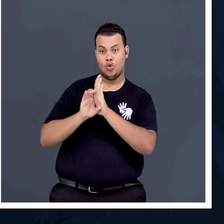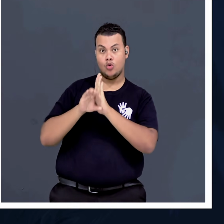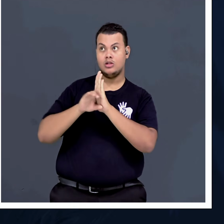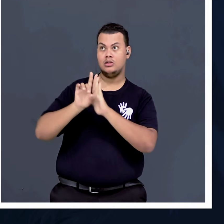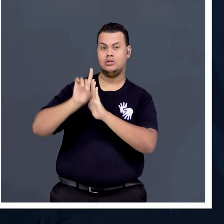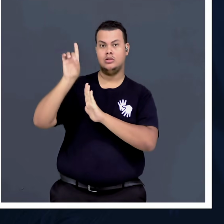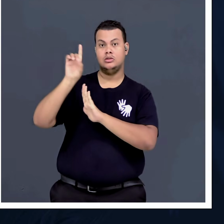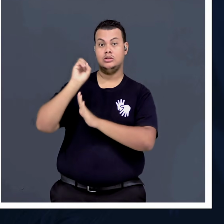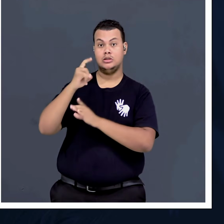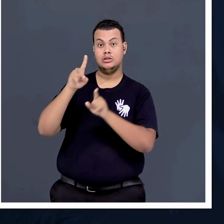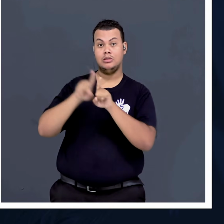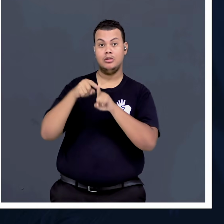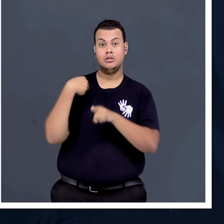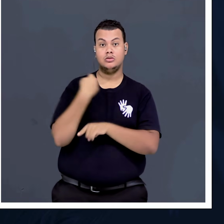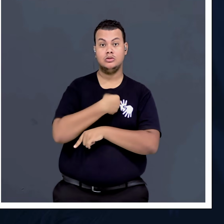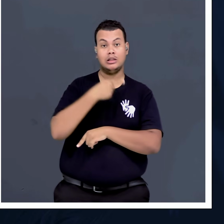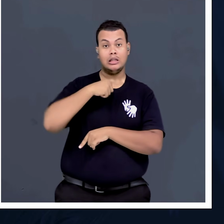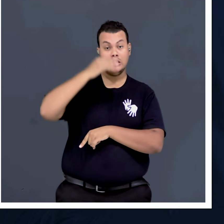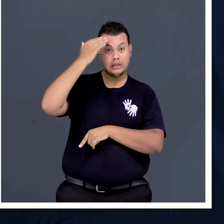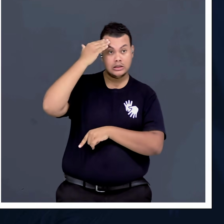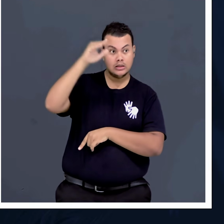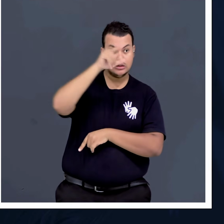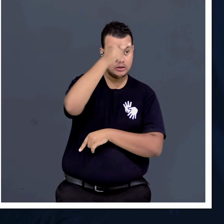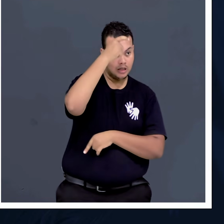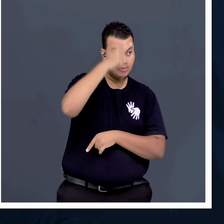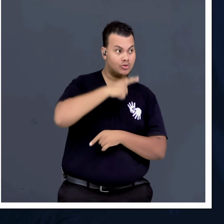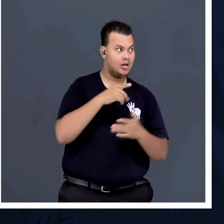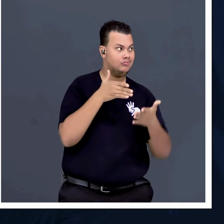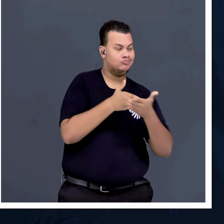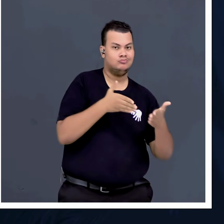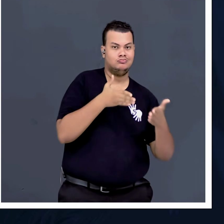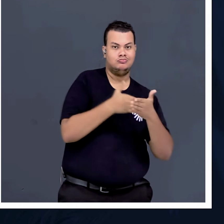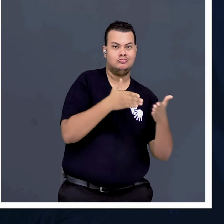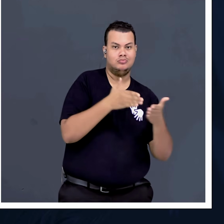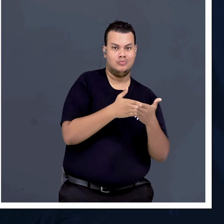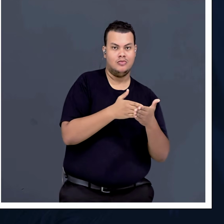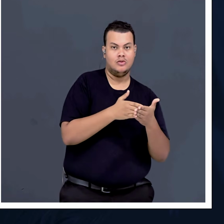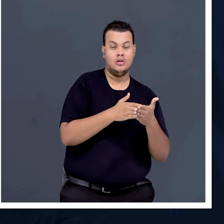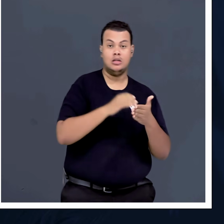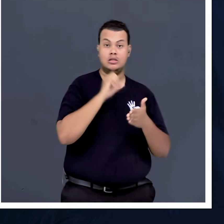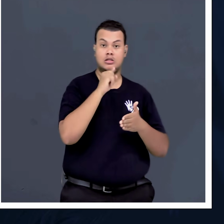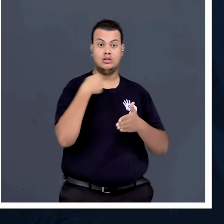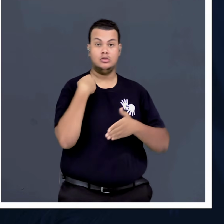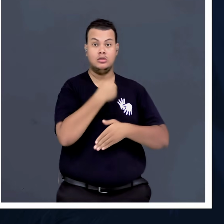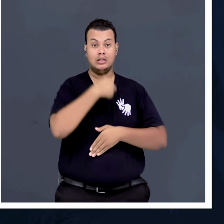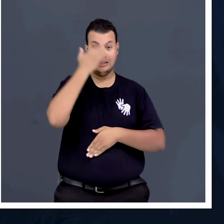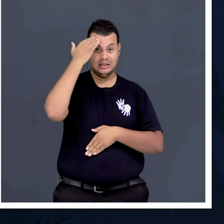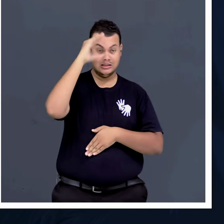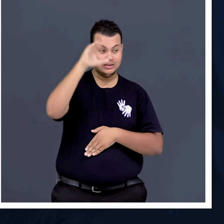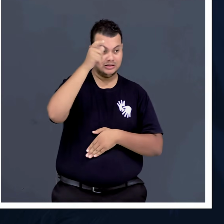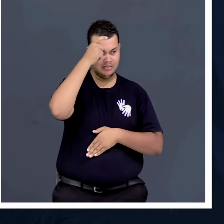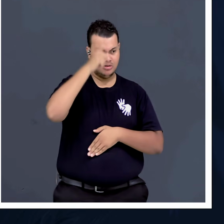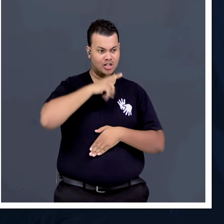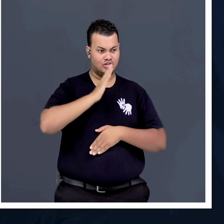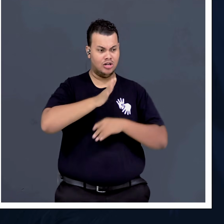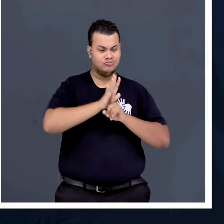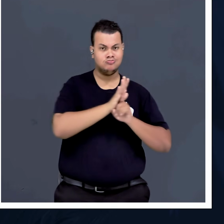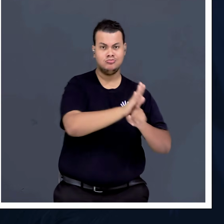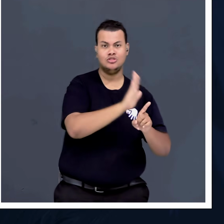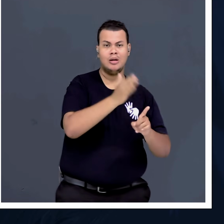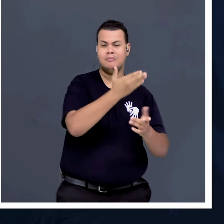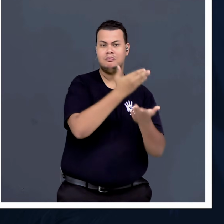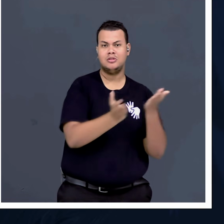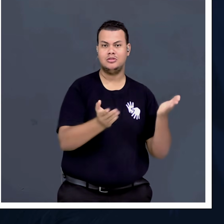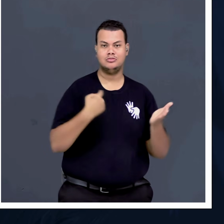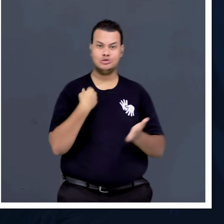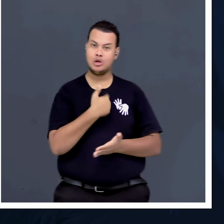quando nós entendemos as limitações do inimigo. Quando nós entendemos que ele vai ficar lá, porque ele já é derrotado,